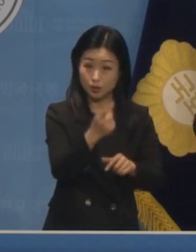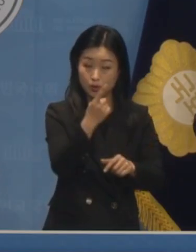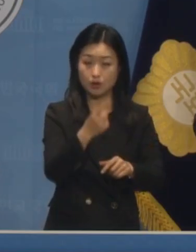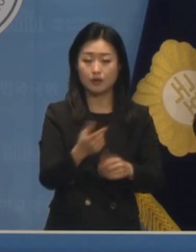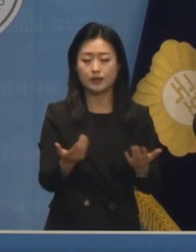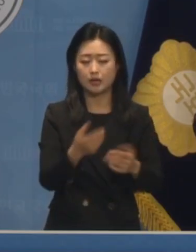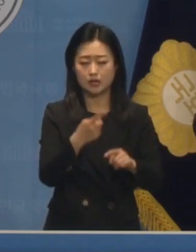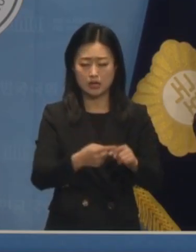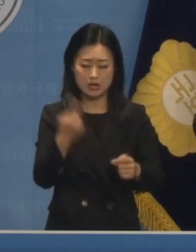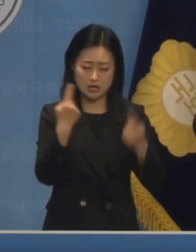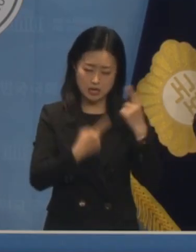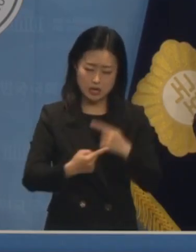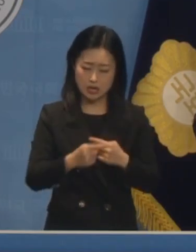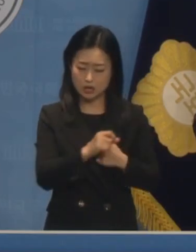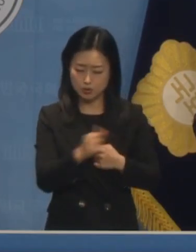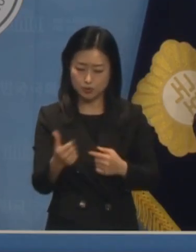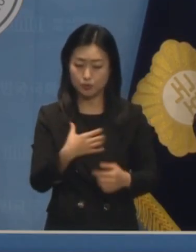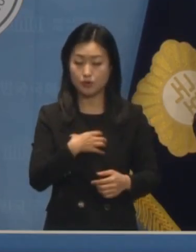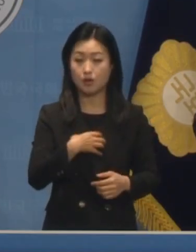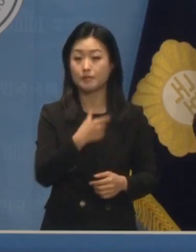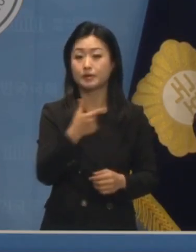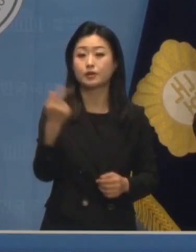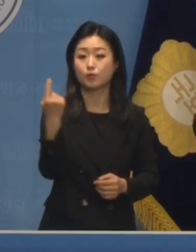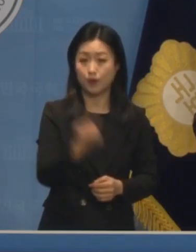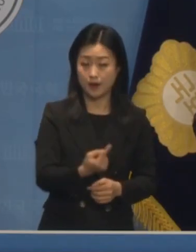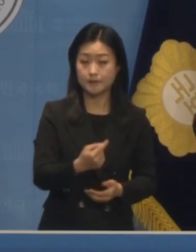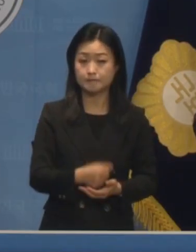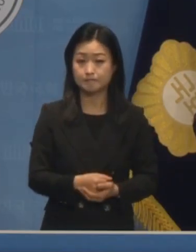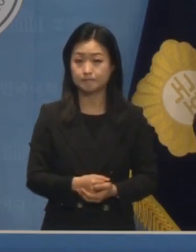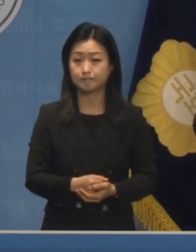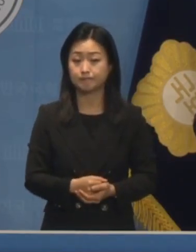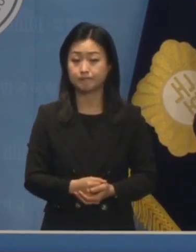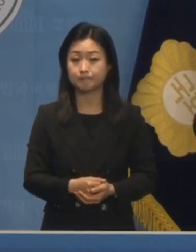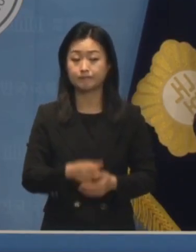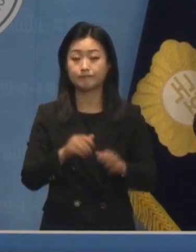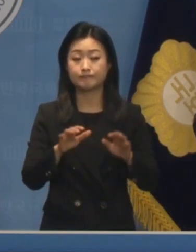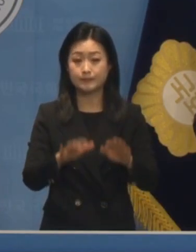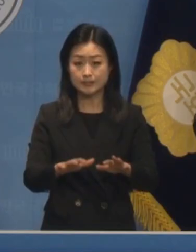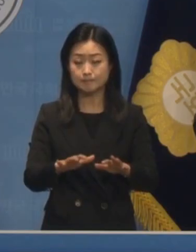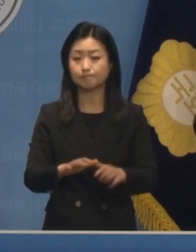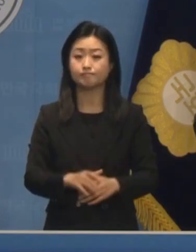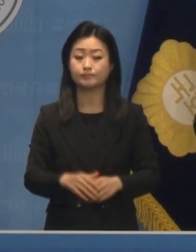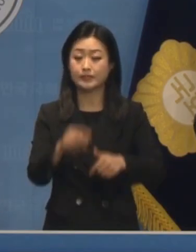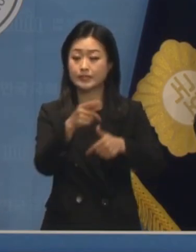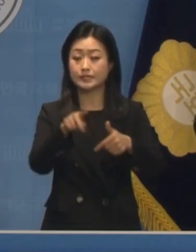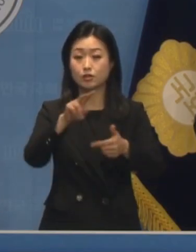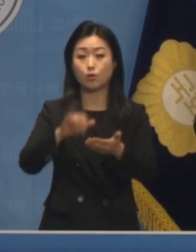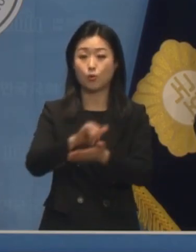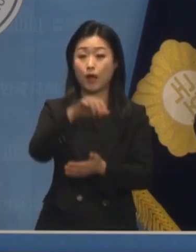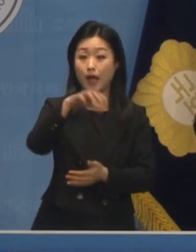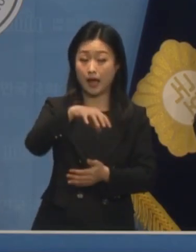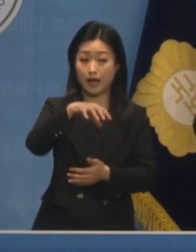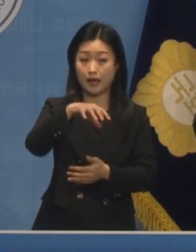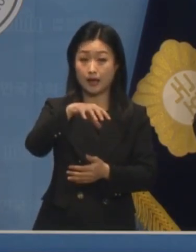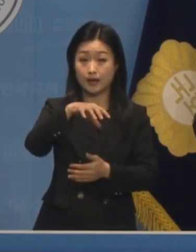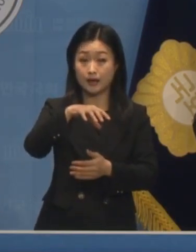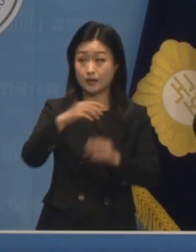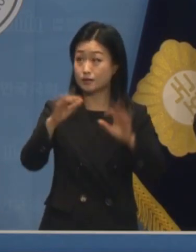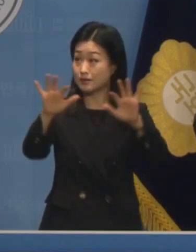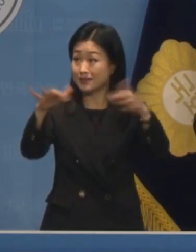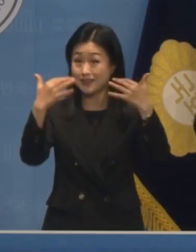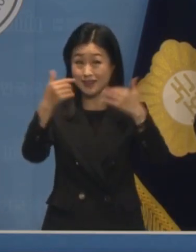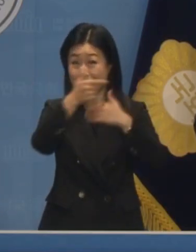노동자 시민의 안전을 위협하는 일입니다 지금의 인천국 국제 공항이 있기까지는 수많은